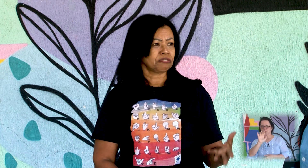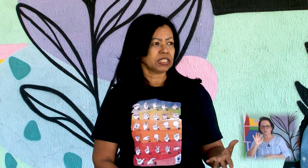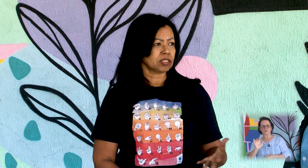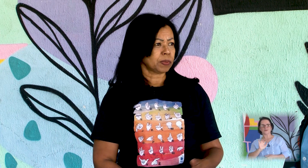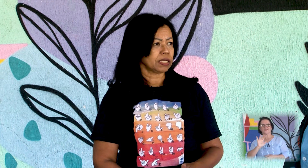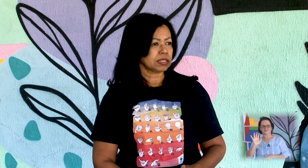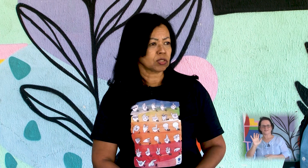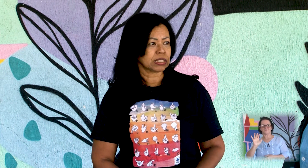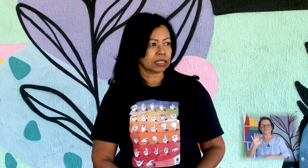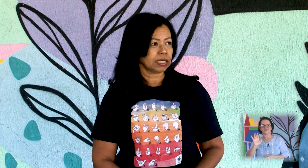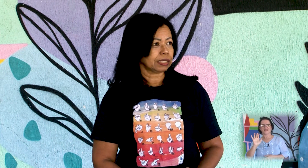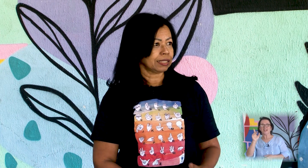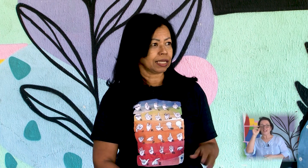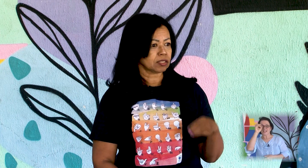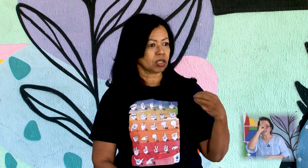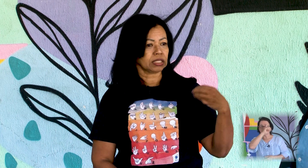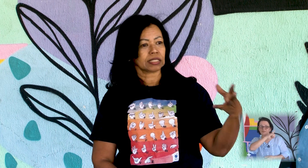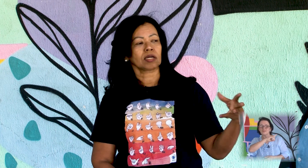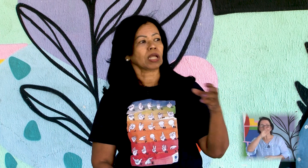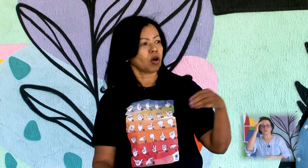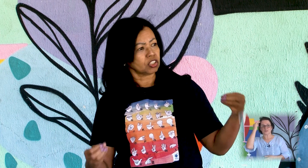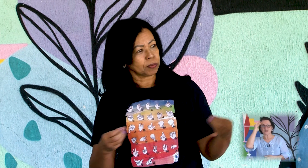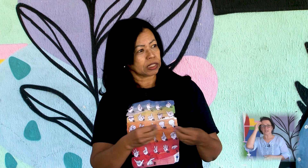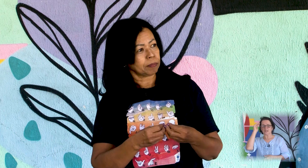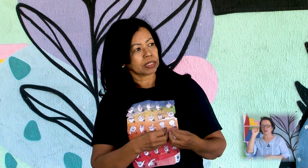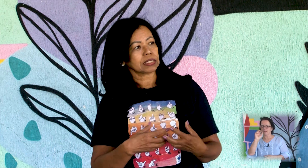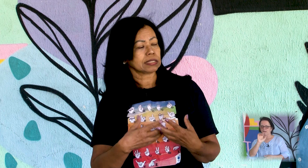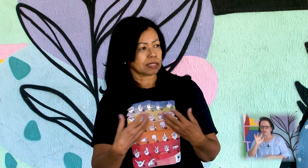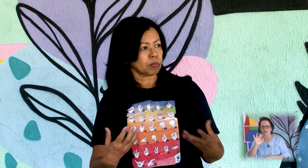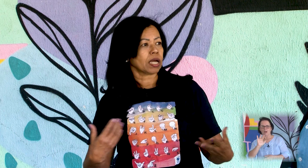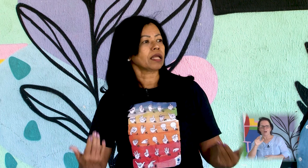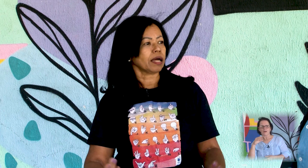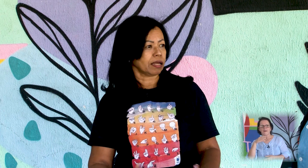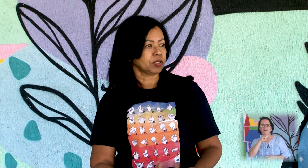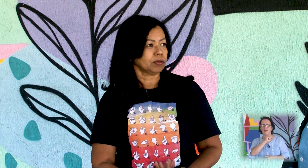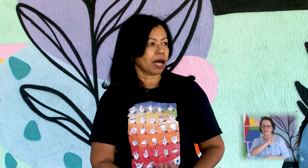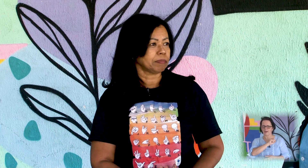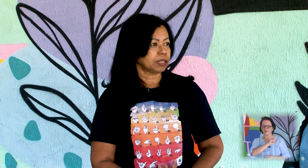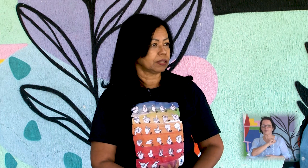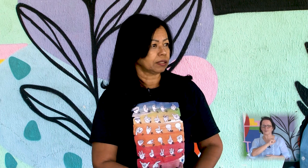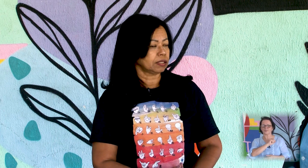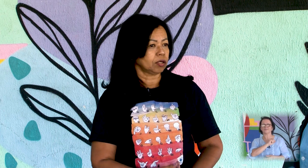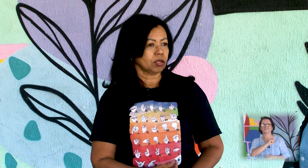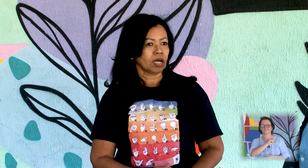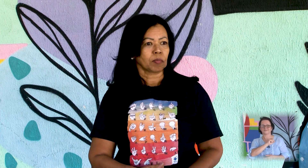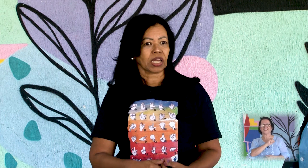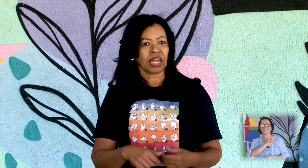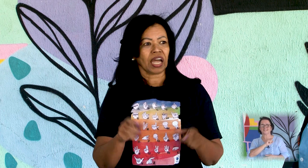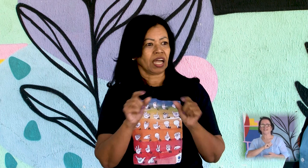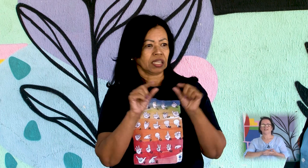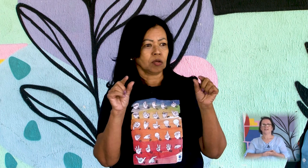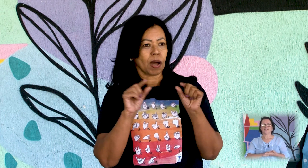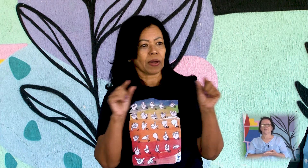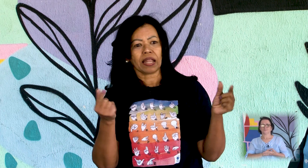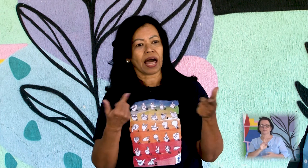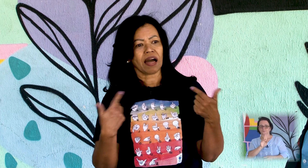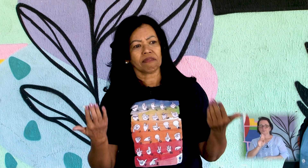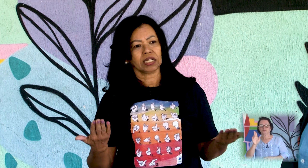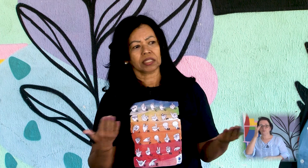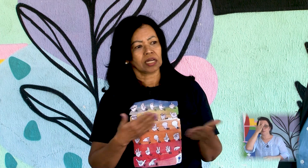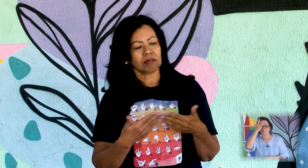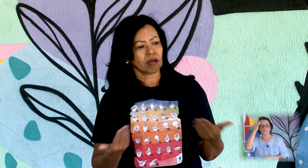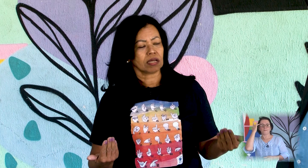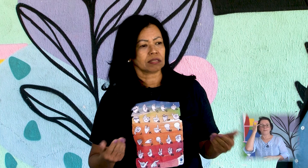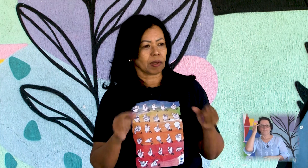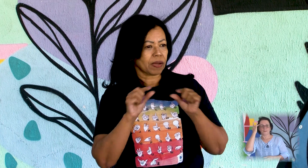pouco difícil para eles conseguirem entender a soletração na hora de uma interpretação, porque ela é muito rápida, entendeu? Quando é o nome de uma pessoa, E então... uma